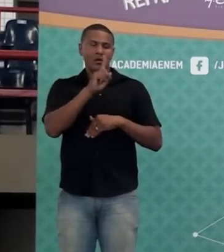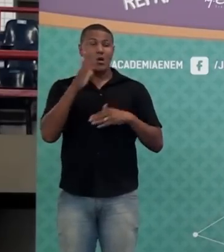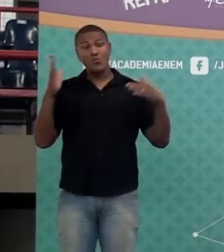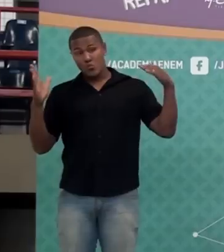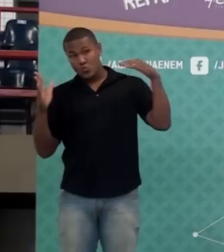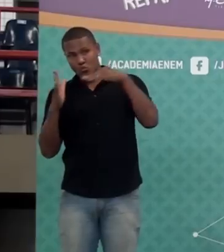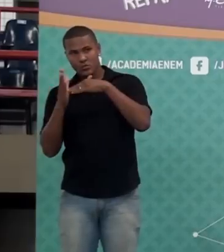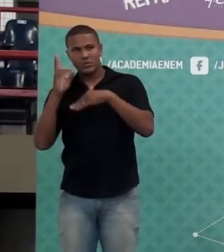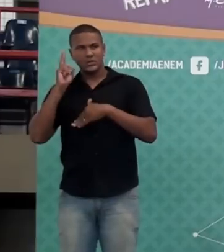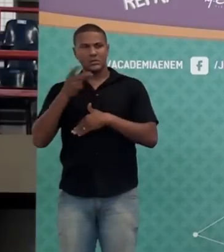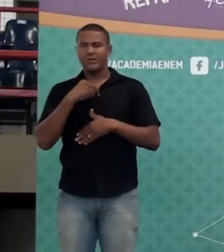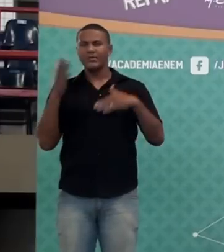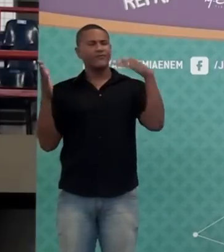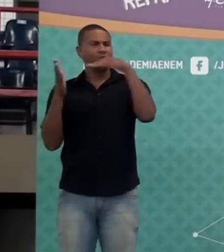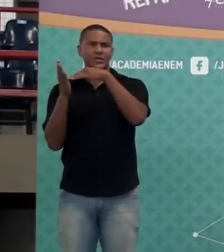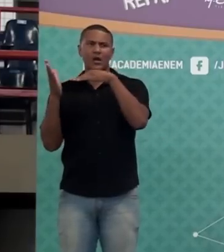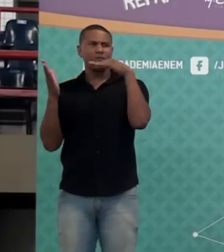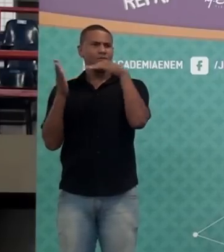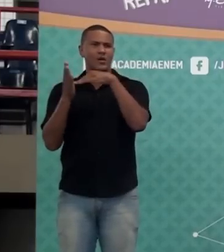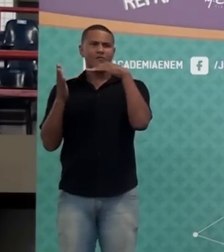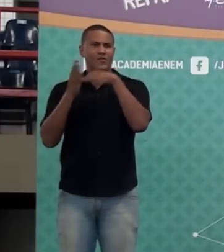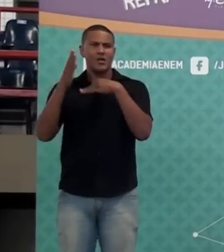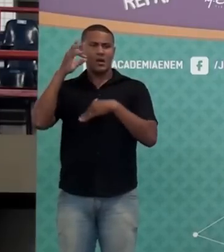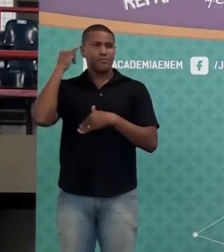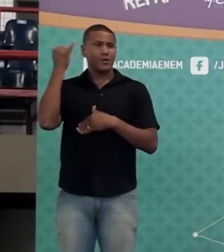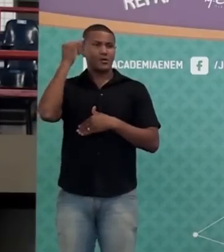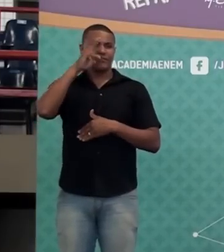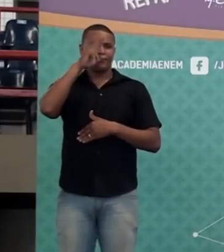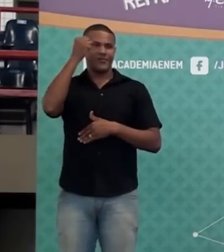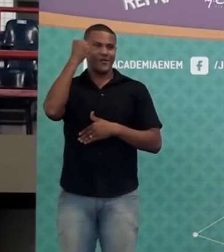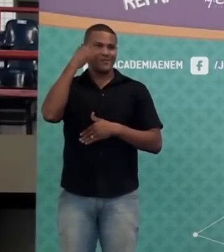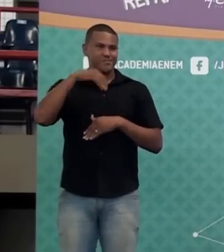sempre vai olhar no final. Por exemplo, eu digo assim, ó,